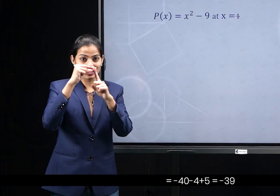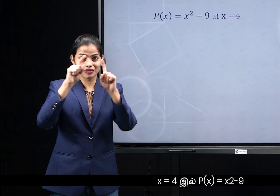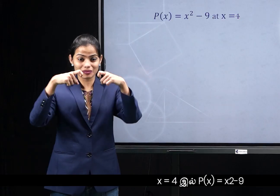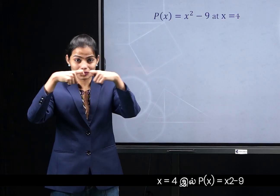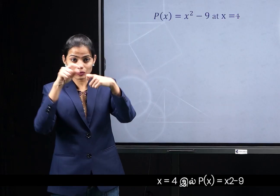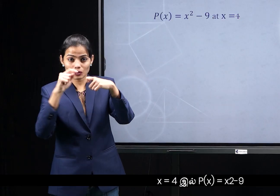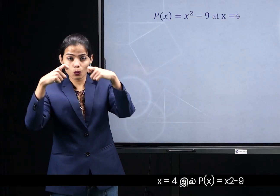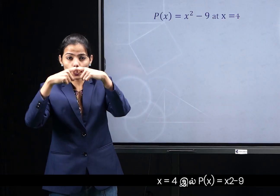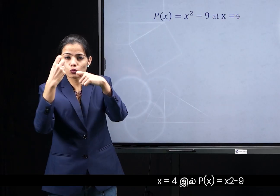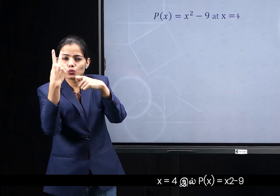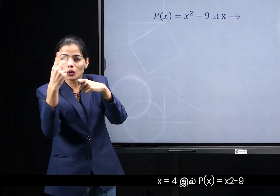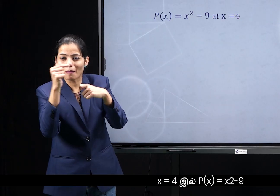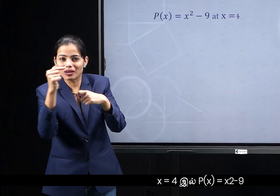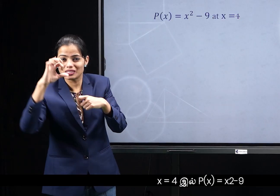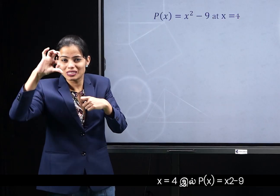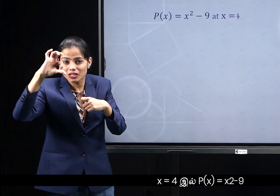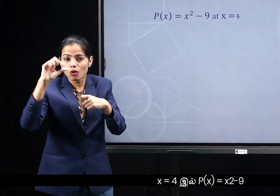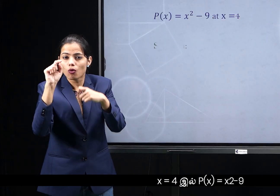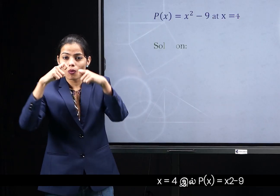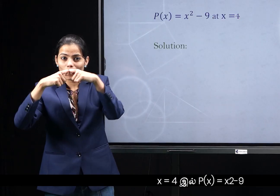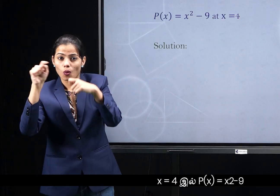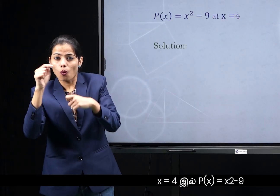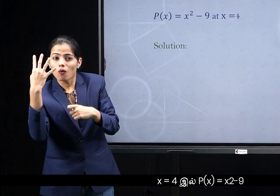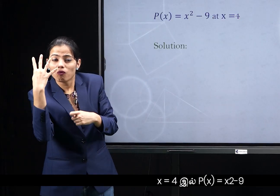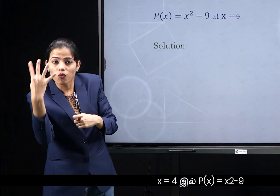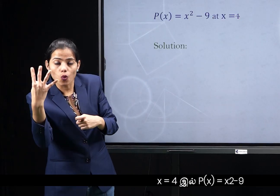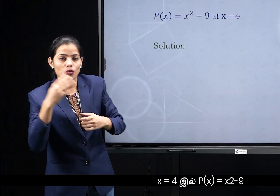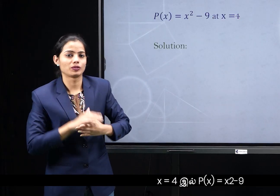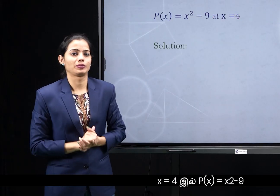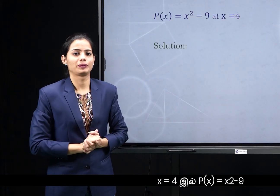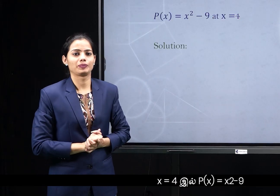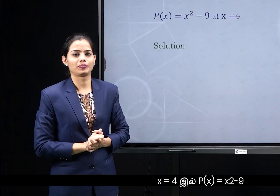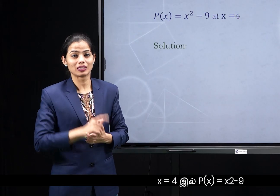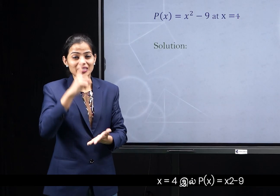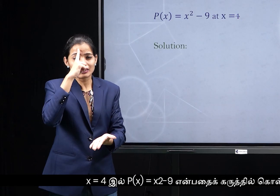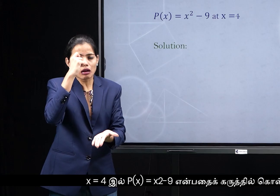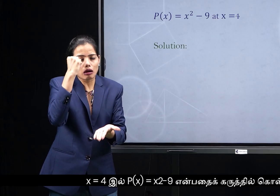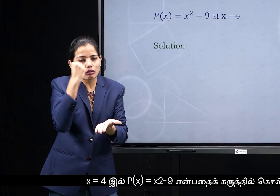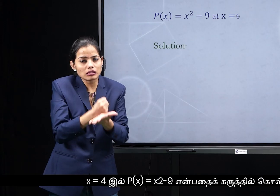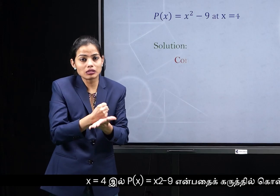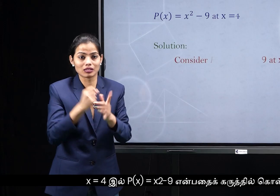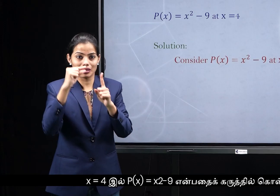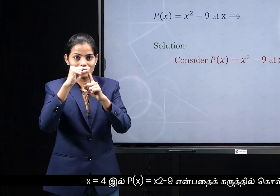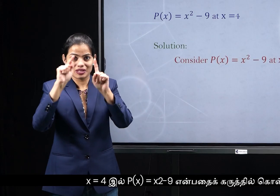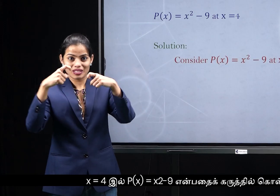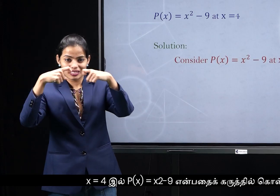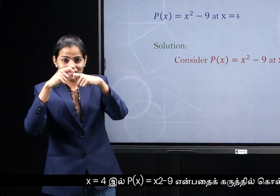எக்ஸ் சமன் 4 இல் பி எக்ஸ் சமன் எக்ஸ் 2 முதல் 9 வரை. எக்ஸ் சமன் 4 இல் பி